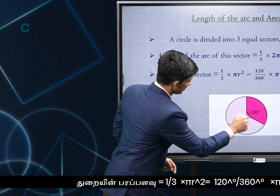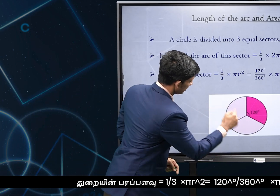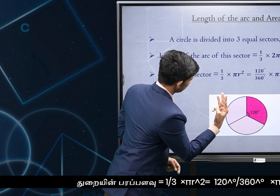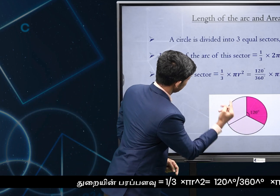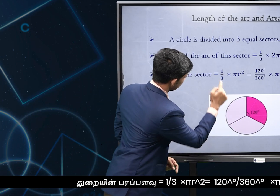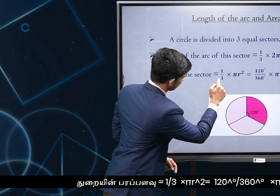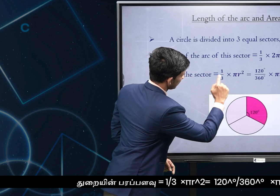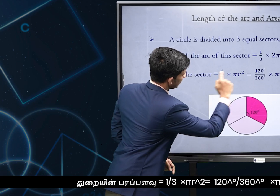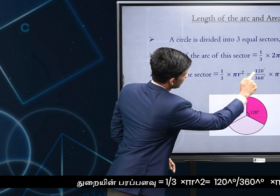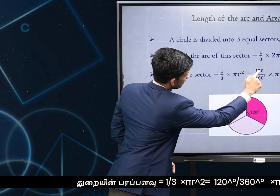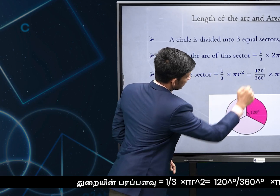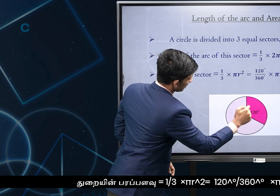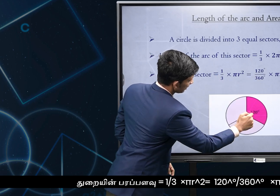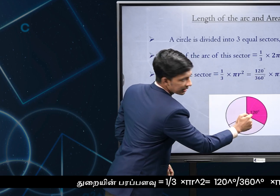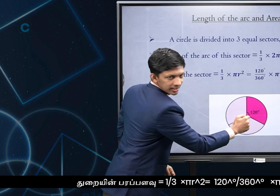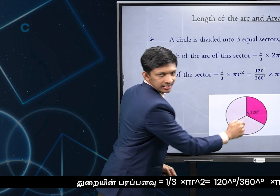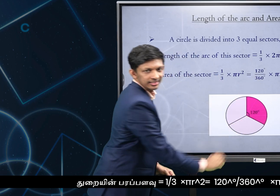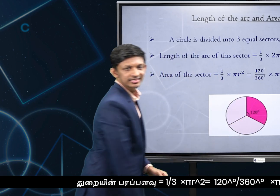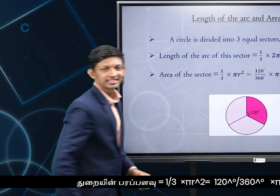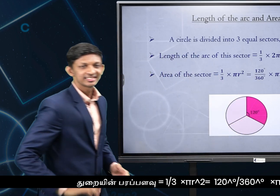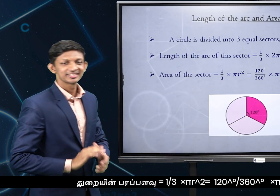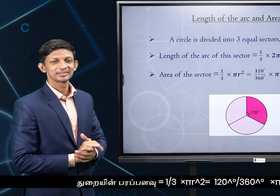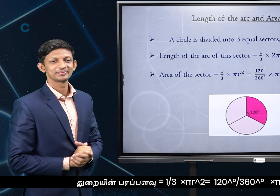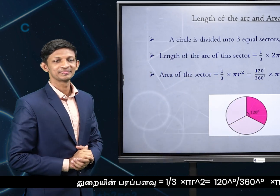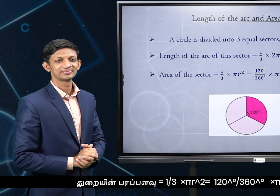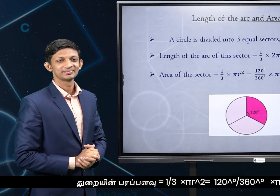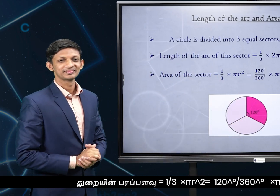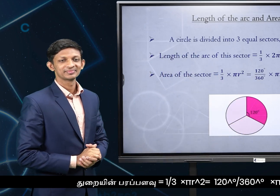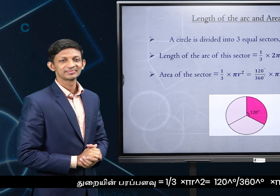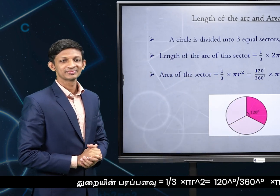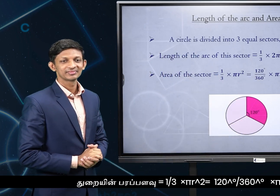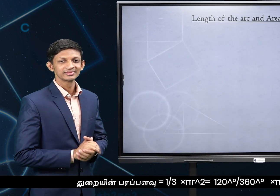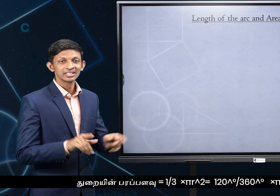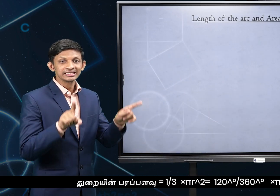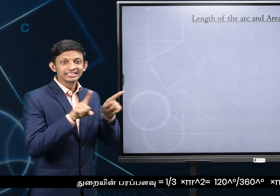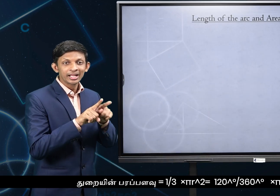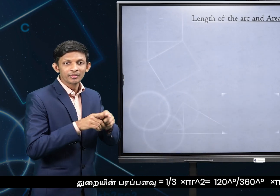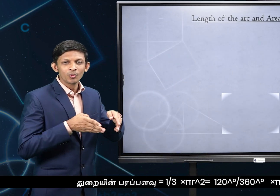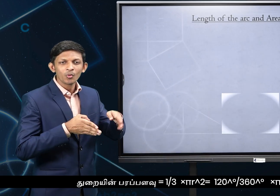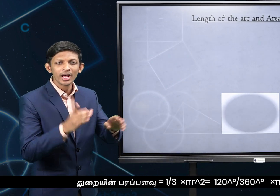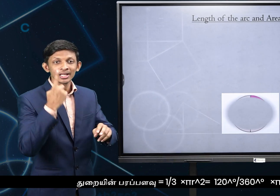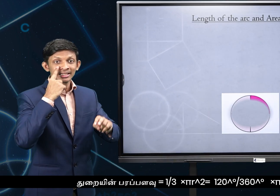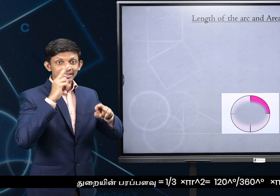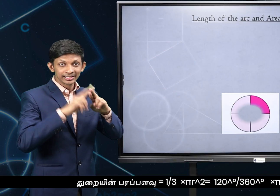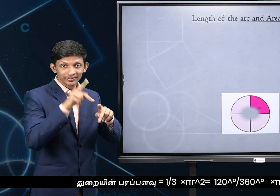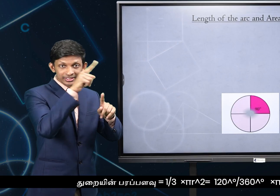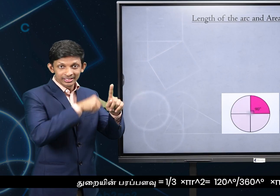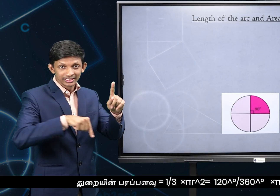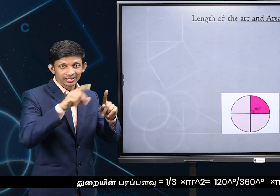ஆர் மேலிலக்கு 2 ஈடு 120° கீழ் 360° பெருக்கல் பை ஆர் மேலிலக்கு